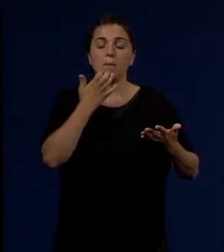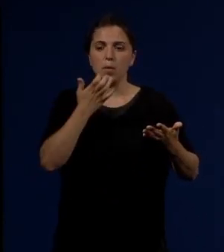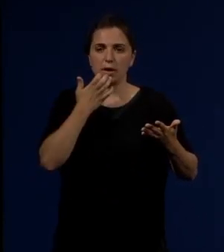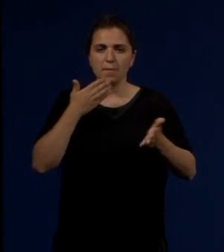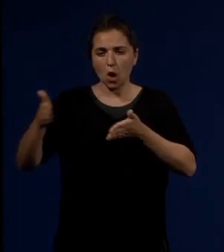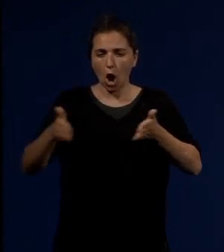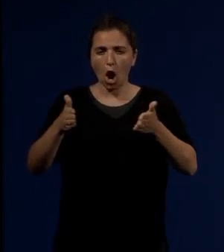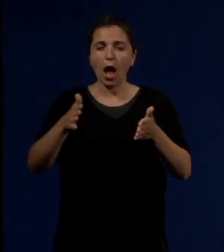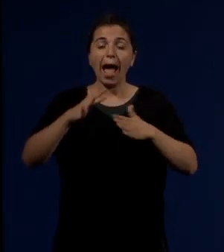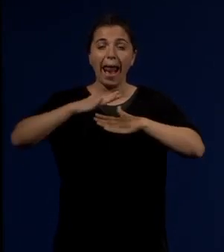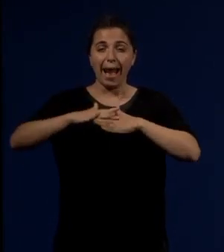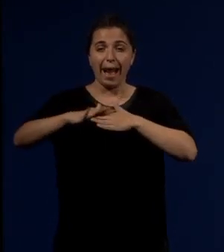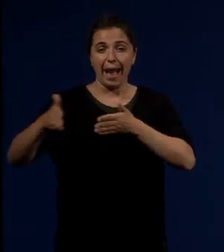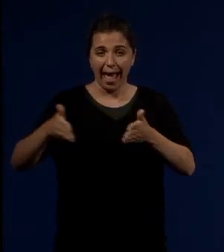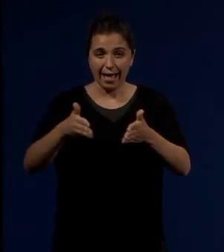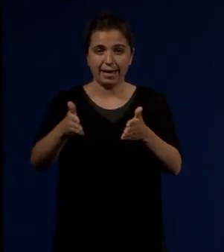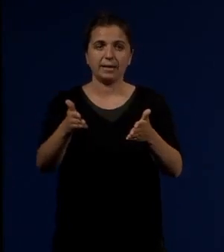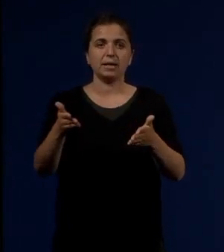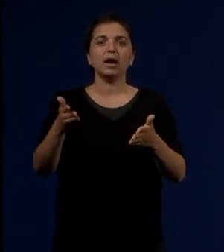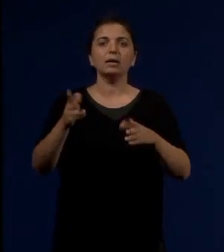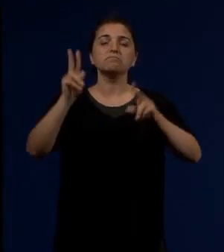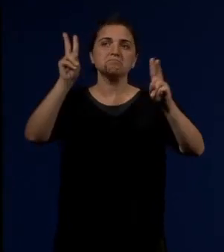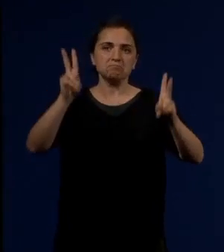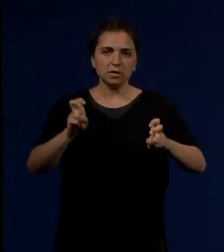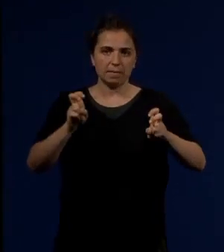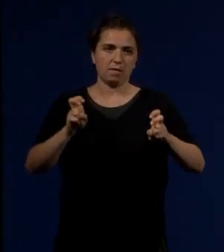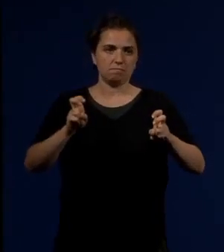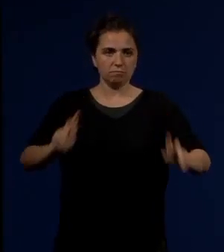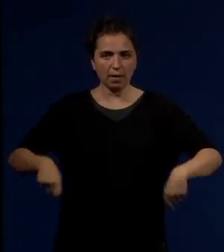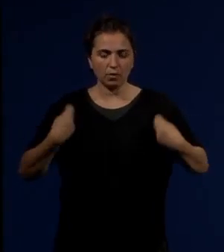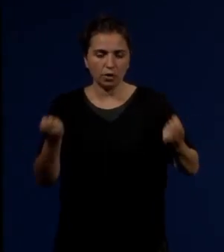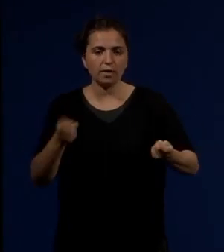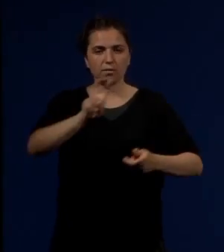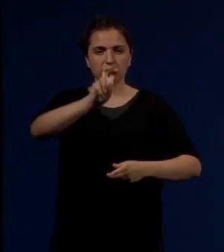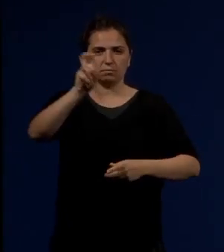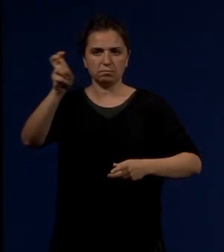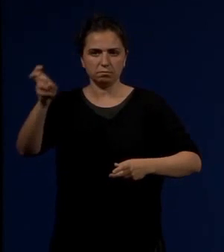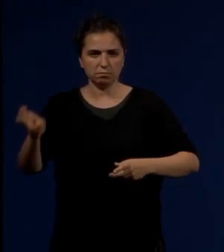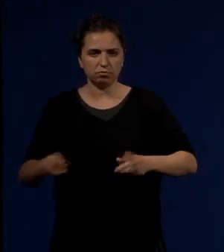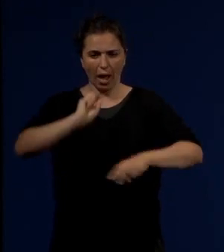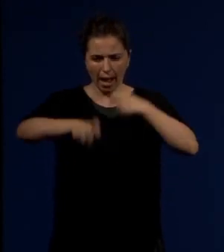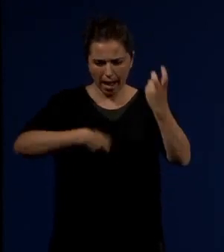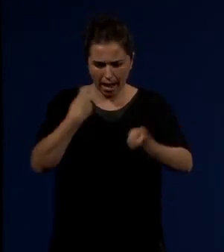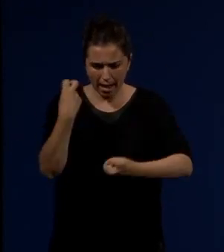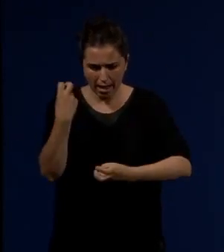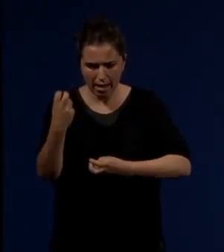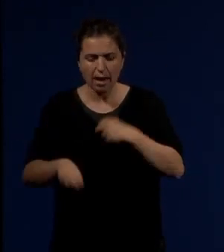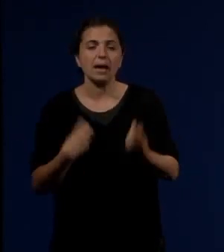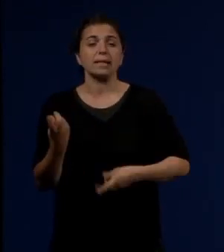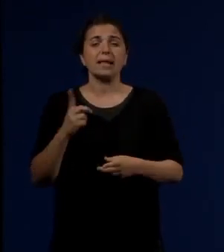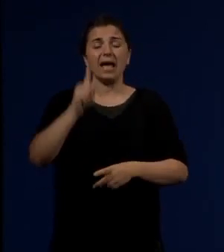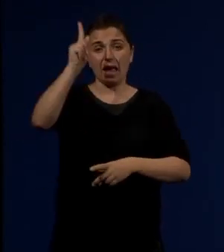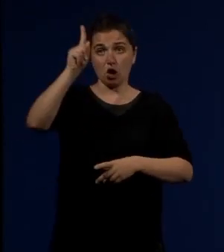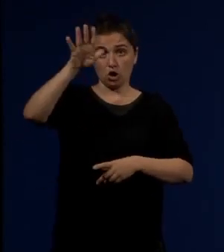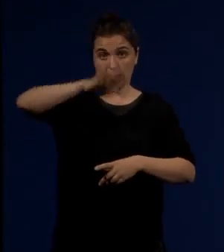e a execución completa dos dragados conforme a parámetros ambientais e productivos exixibles e desexables nas rías tamén as do norte do